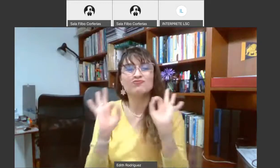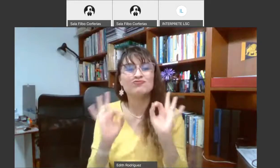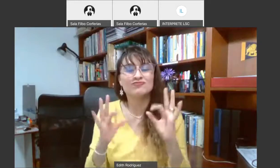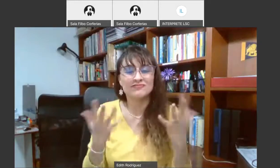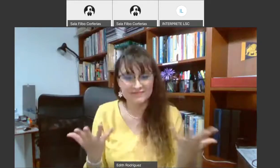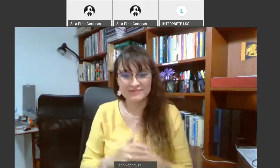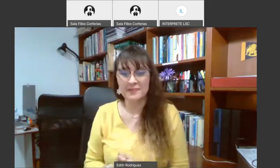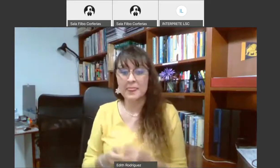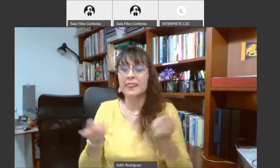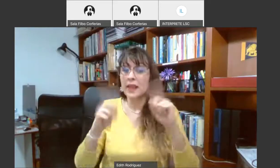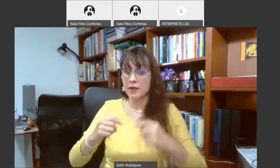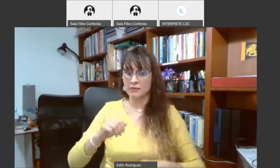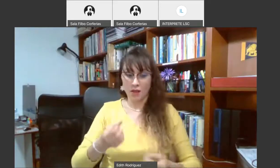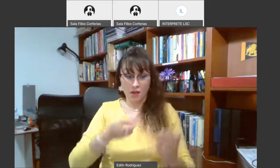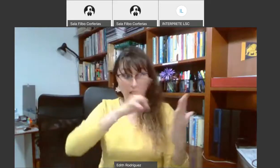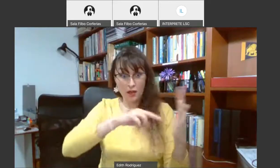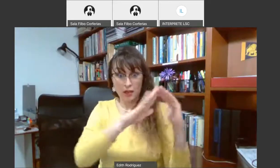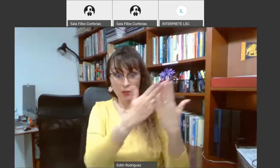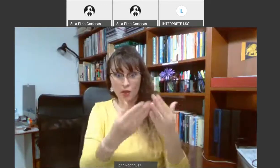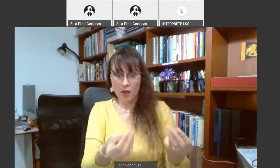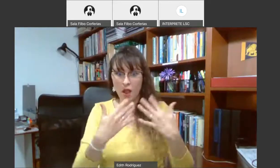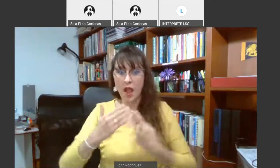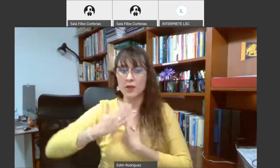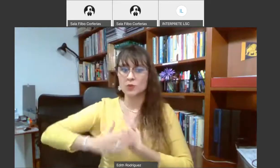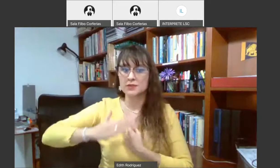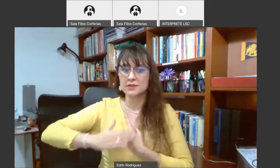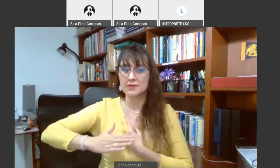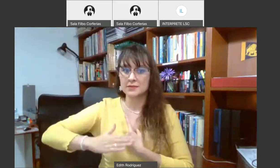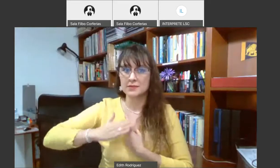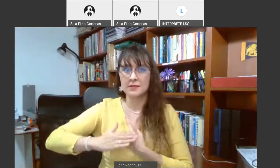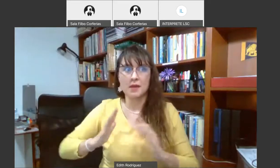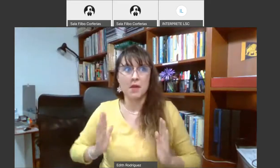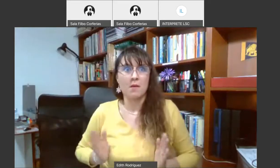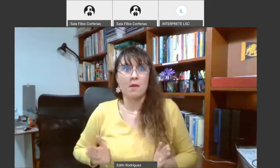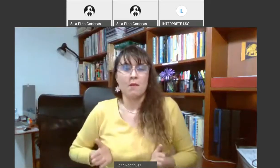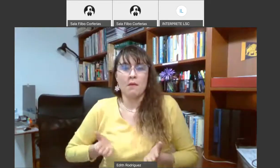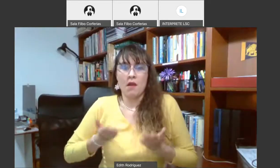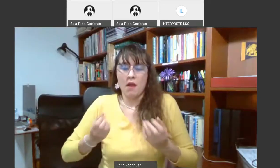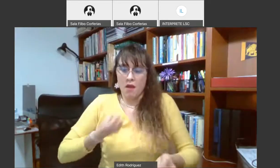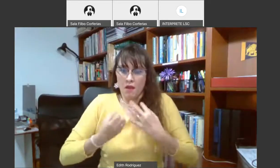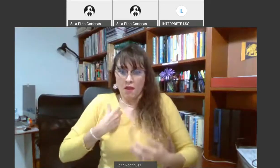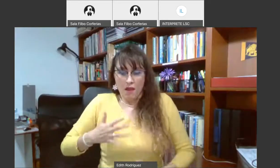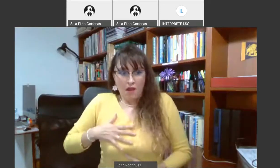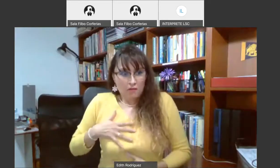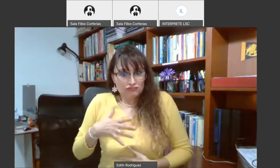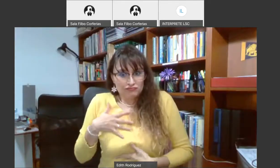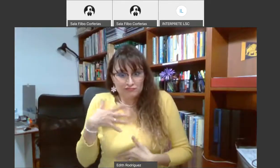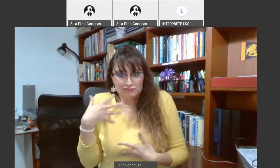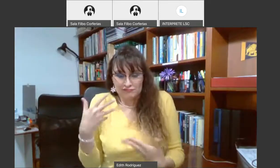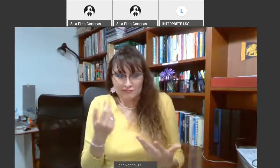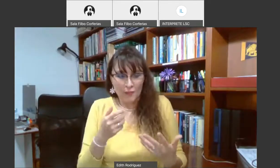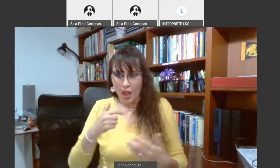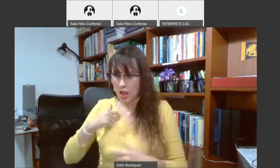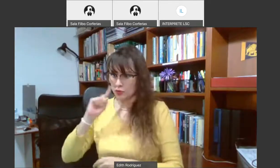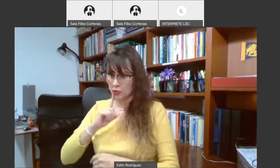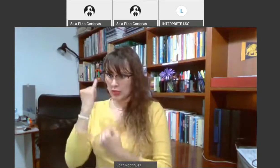No eso quiere decir que seamos expertos, sino somos personas que generamos conocimiento,